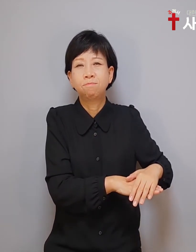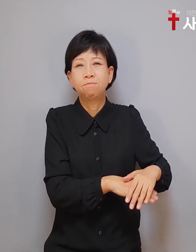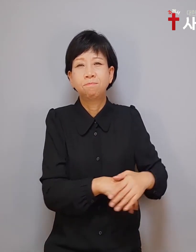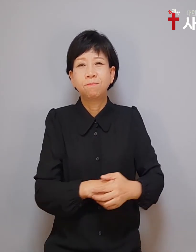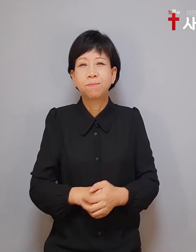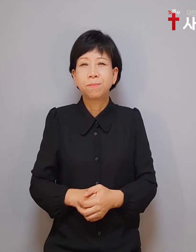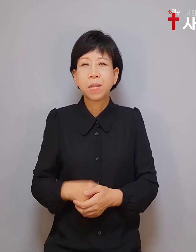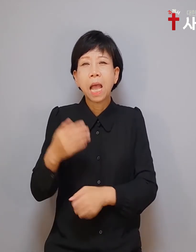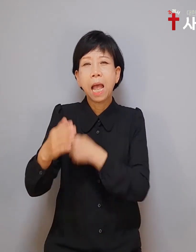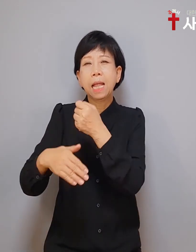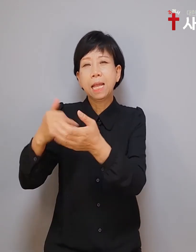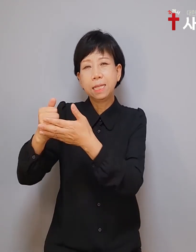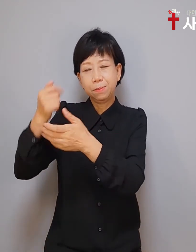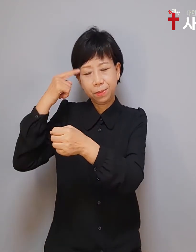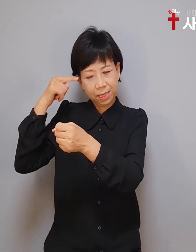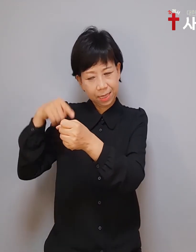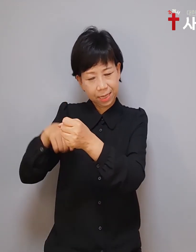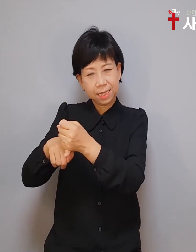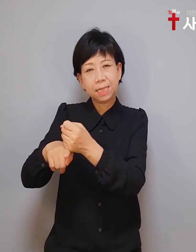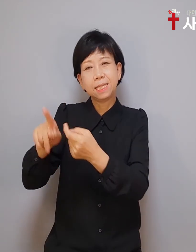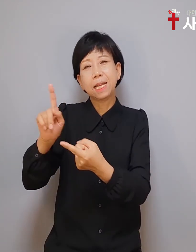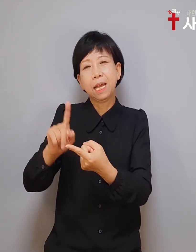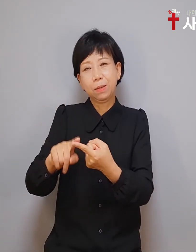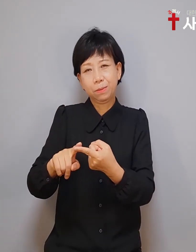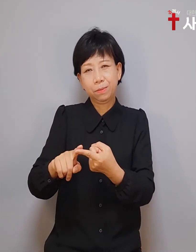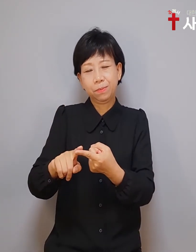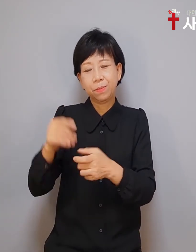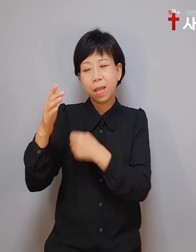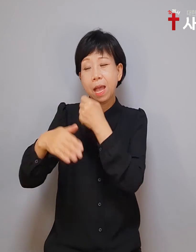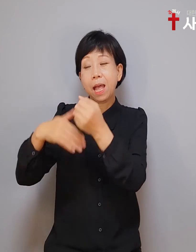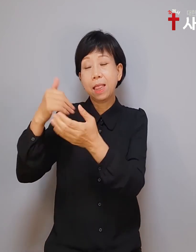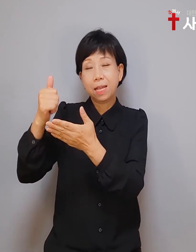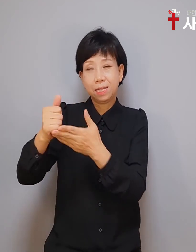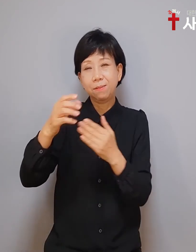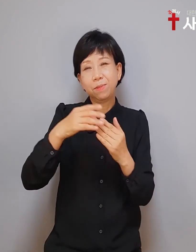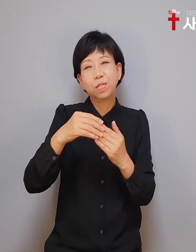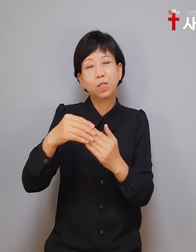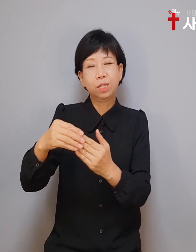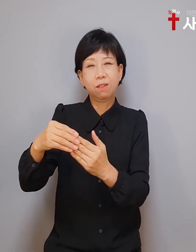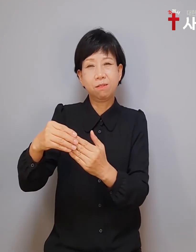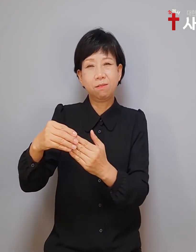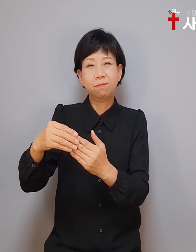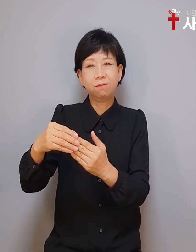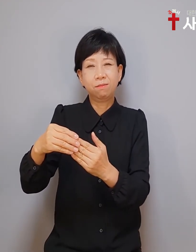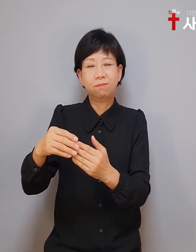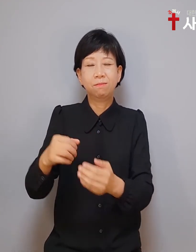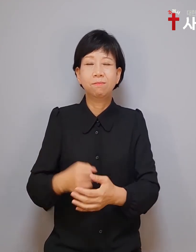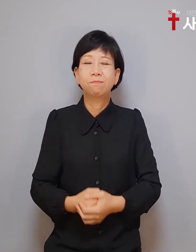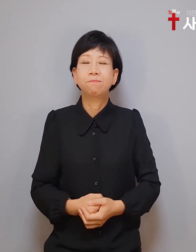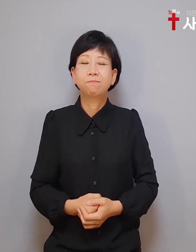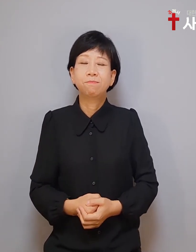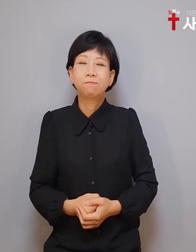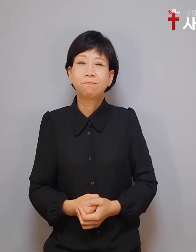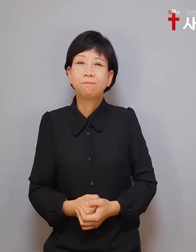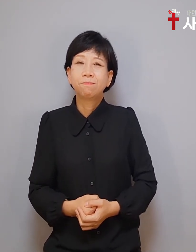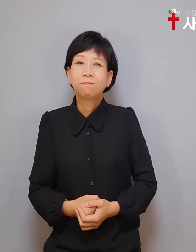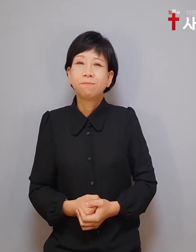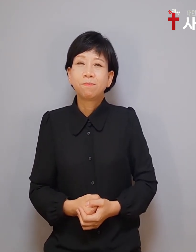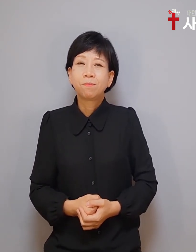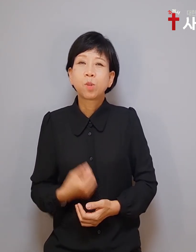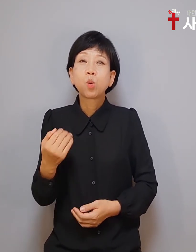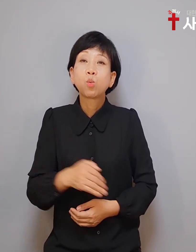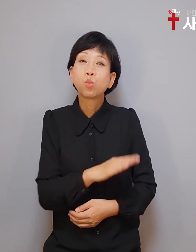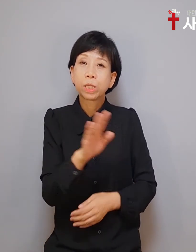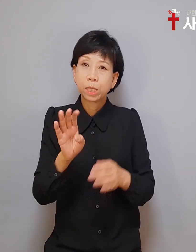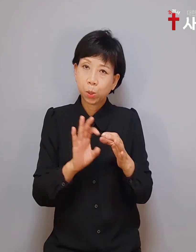그래야 마침내 하나님께서 인내하고 있는 우리들을 통해서 일하시는 거예요. 물된